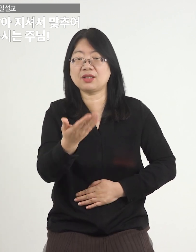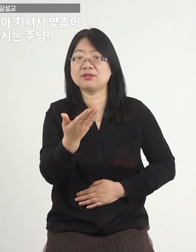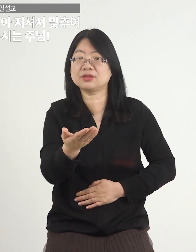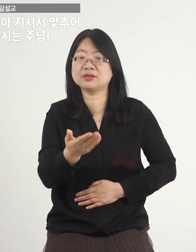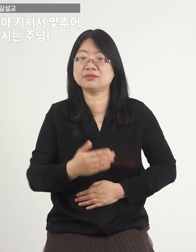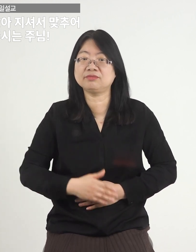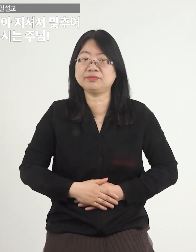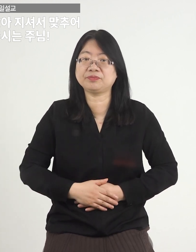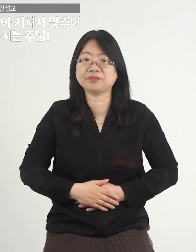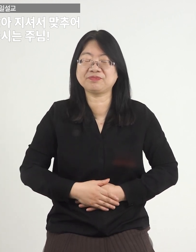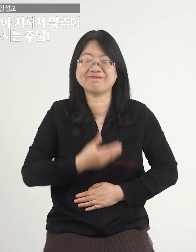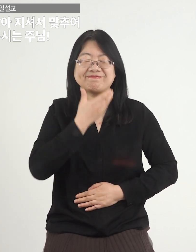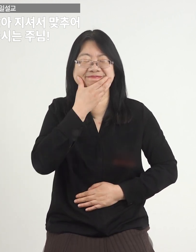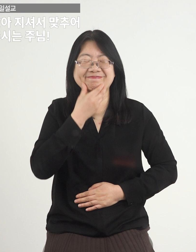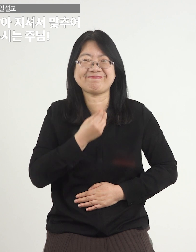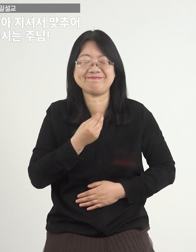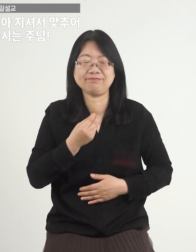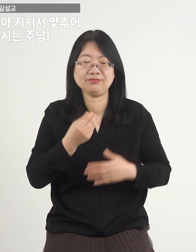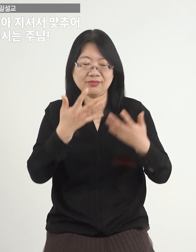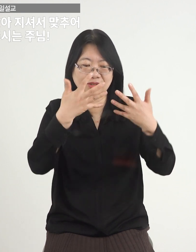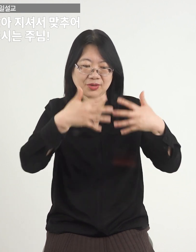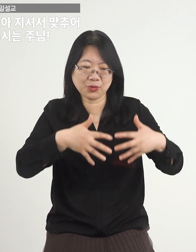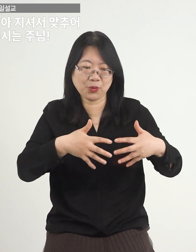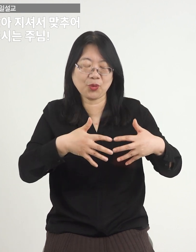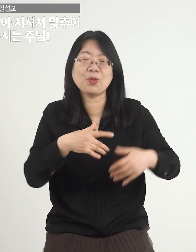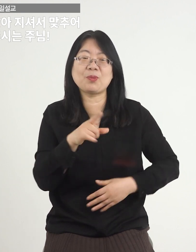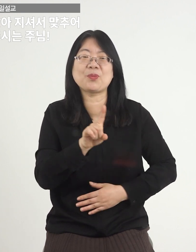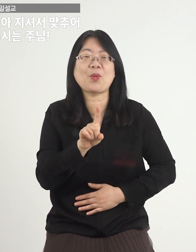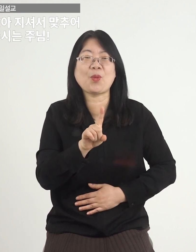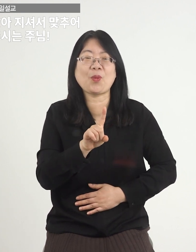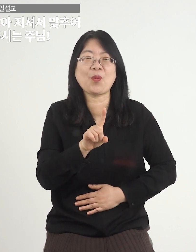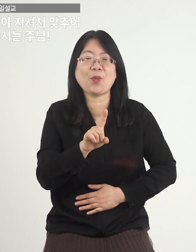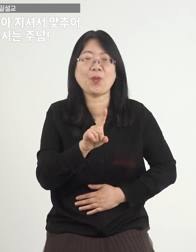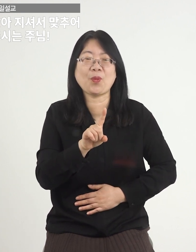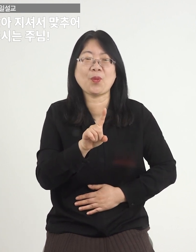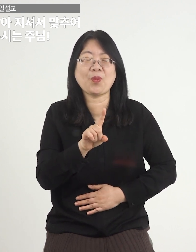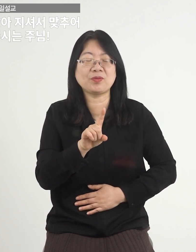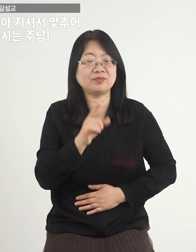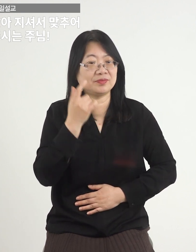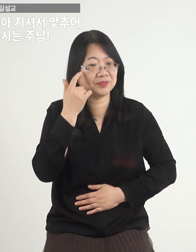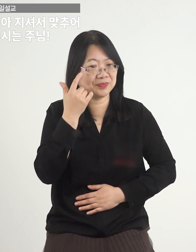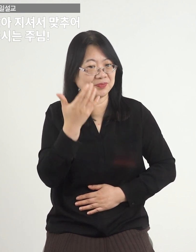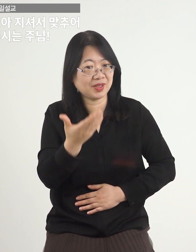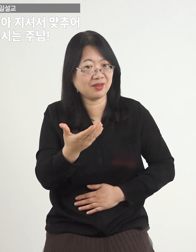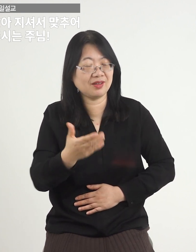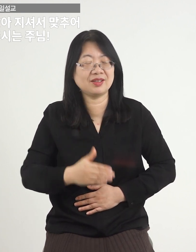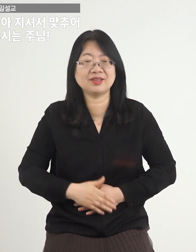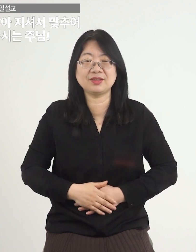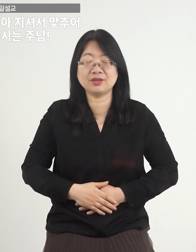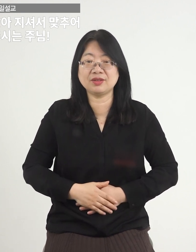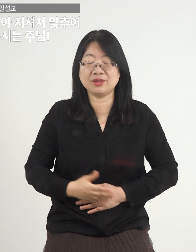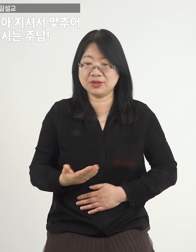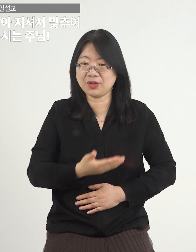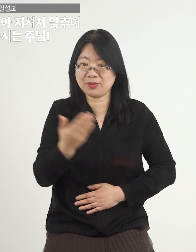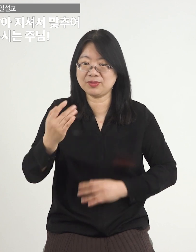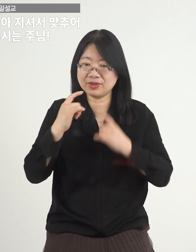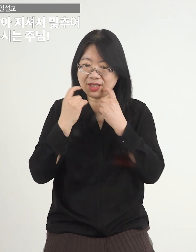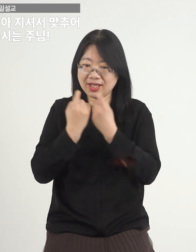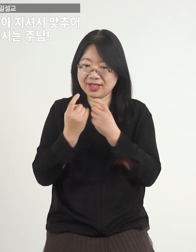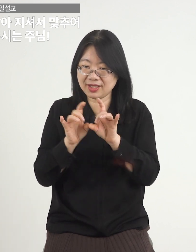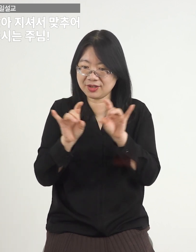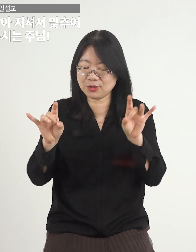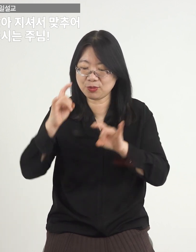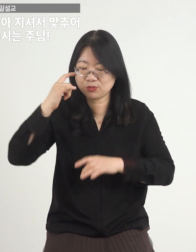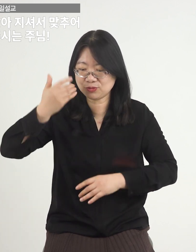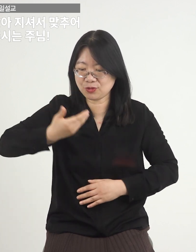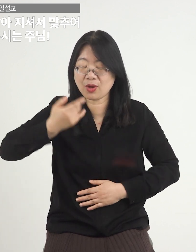당신은 행복의 조건이 뭐라고 생각을 하는가? 여러분 각자에게도 한번 물어봐도 좋을